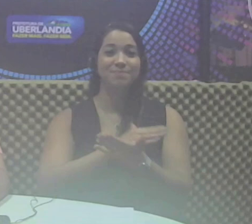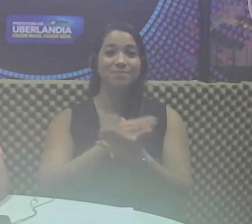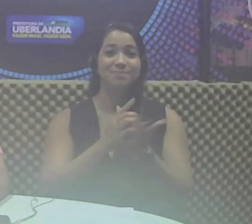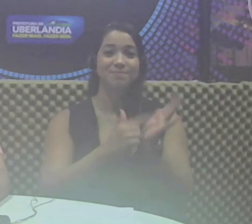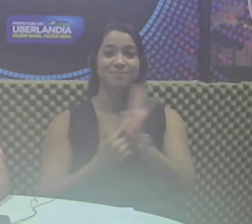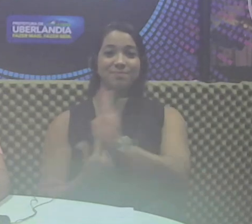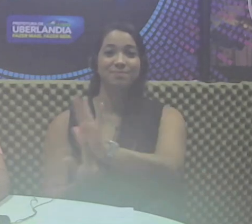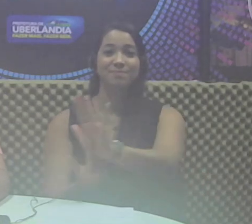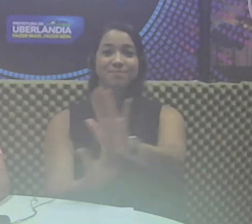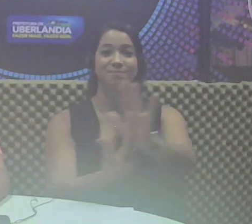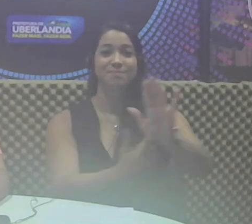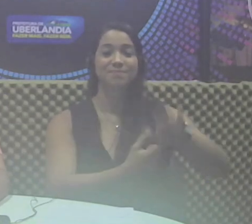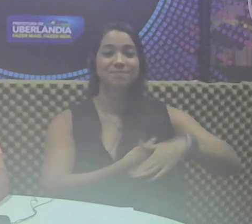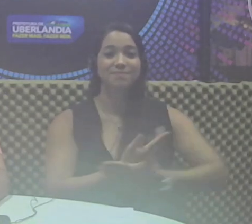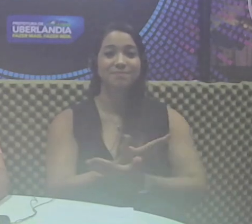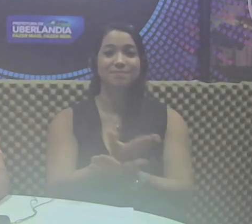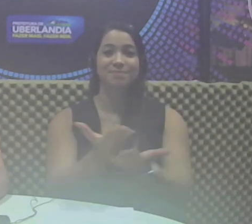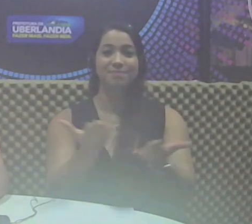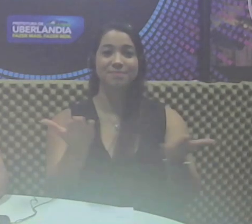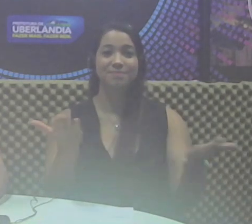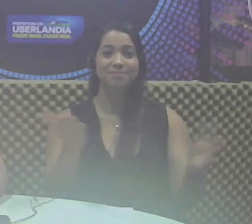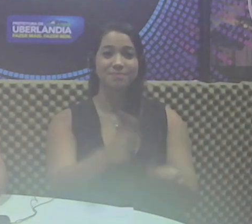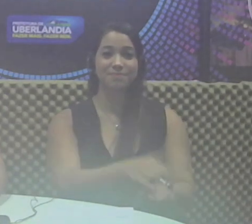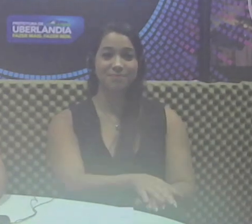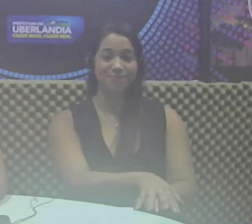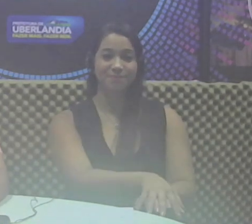Uberlândia no ar pra você.